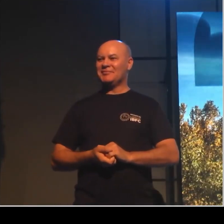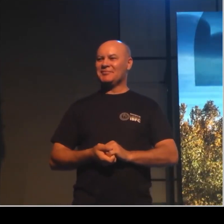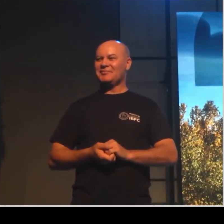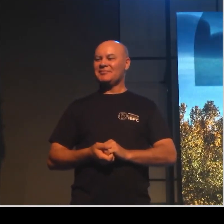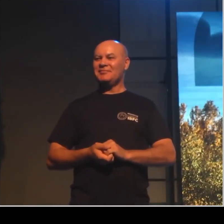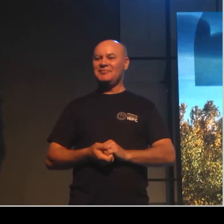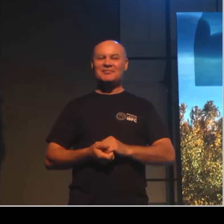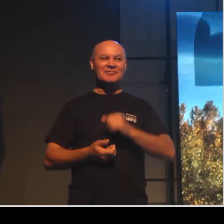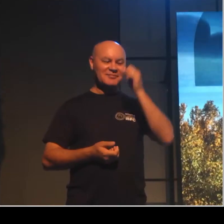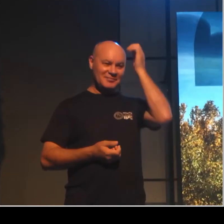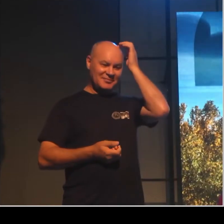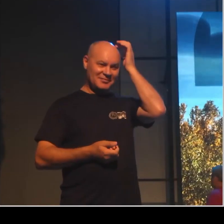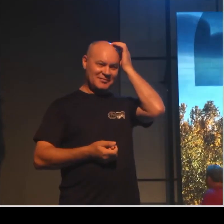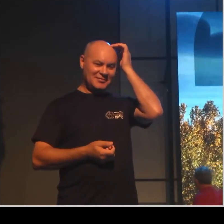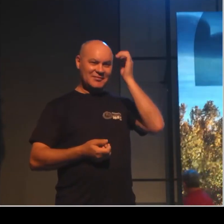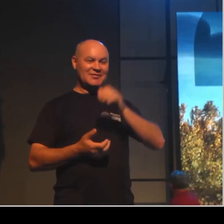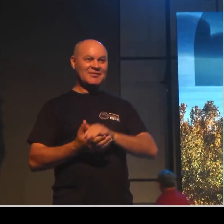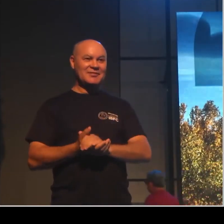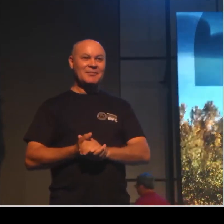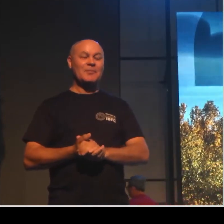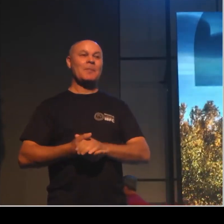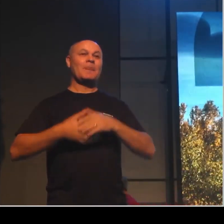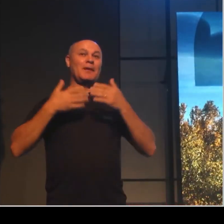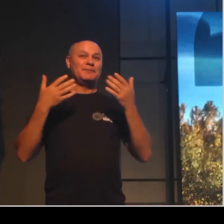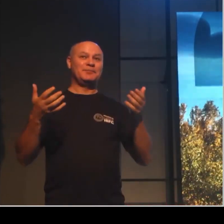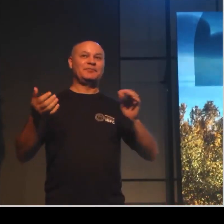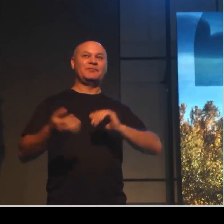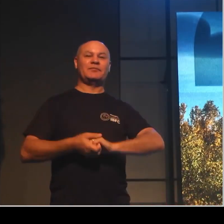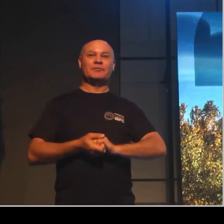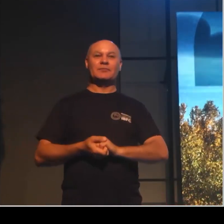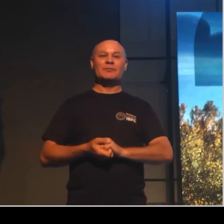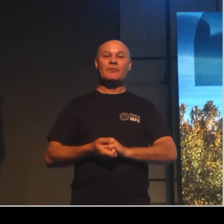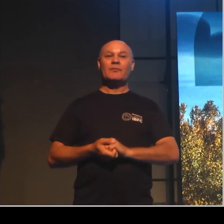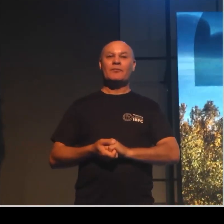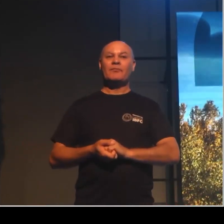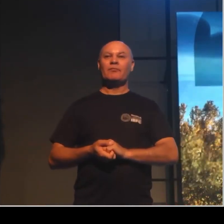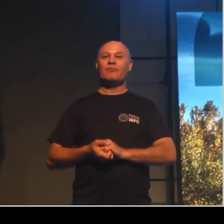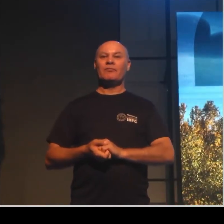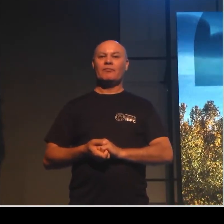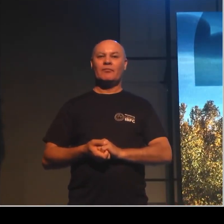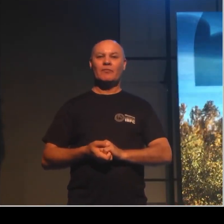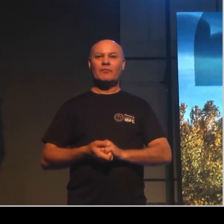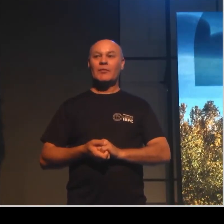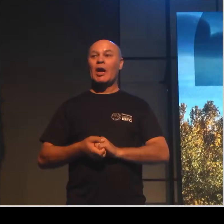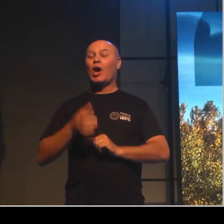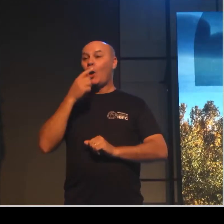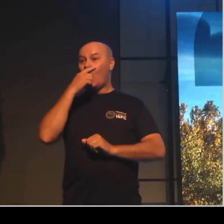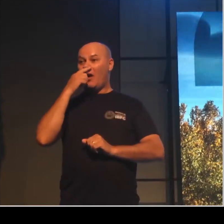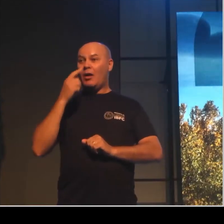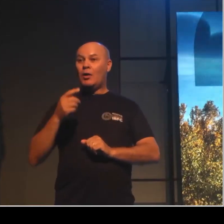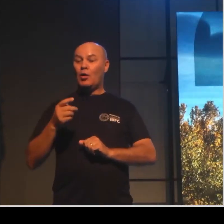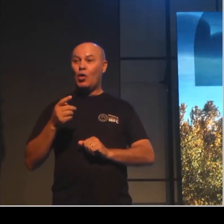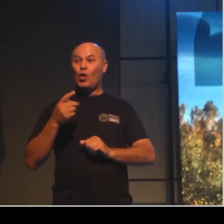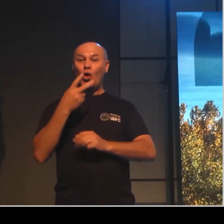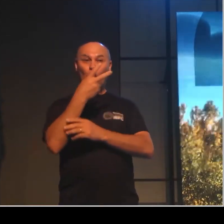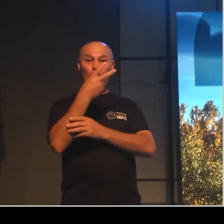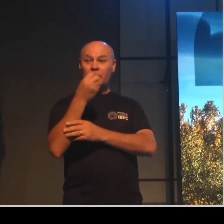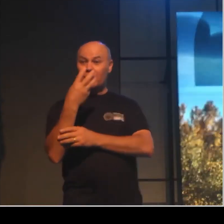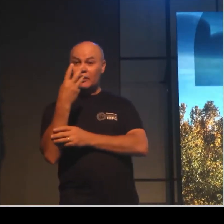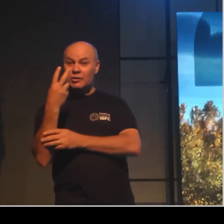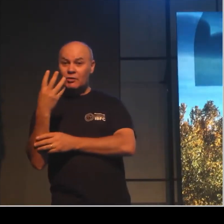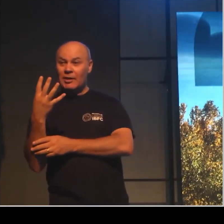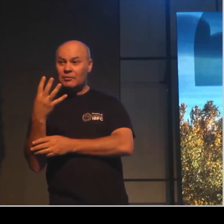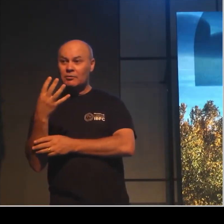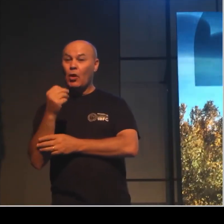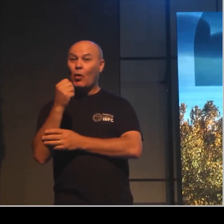Cheio de mania, né? Gente, a verdade é que o ano está chegando ao fim. E,